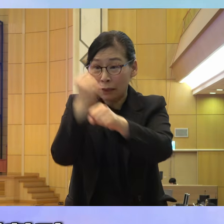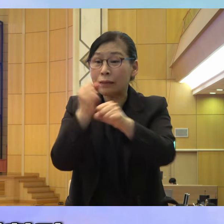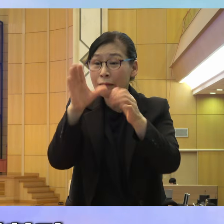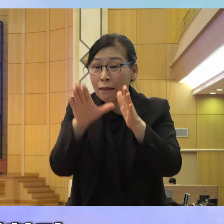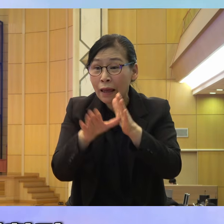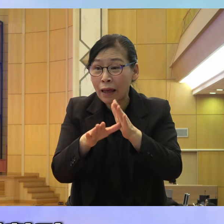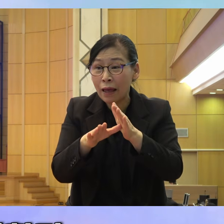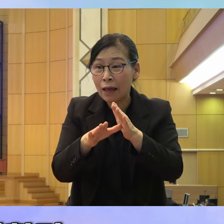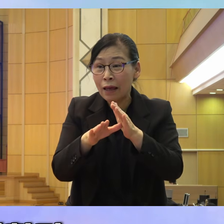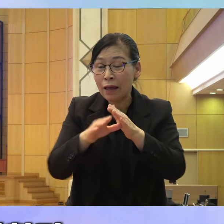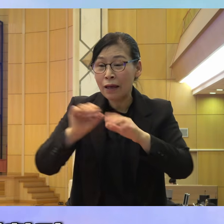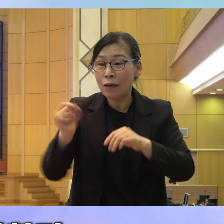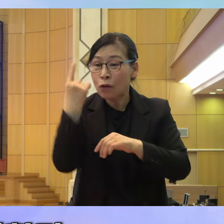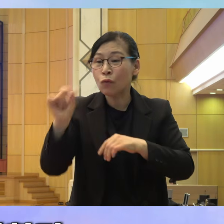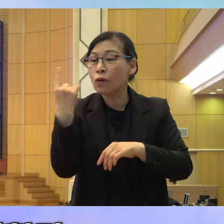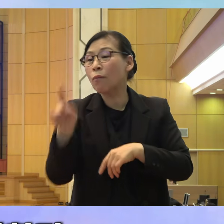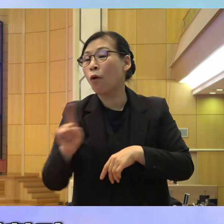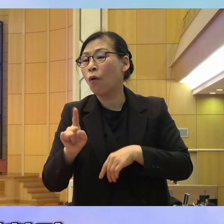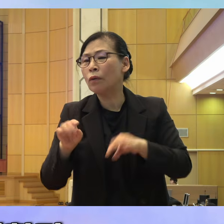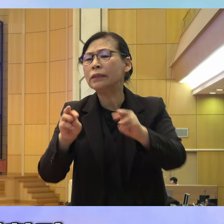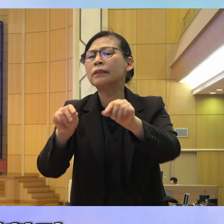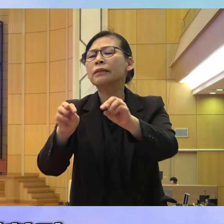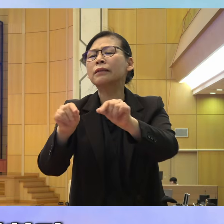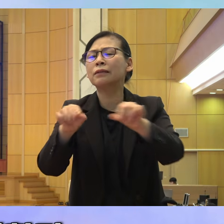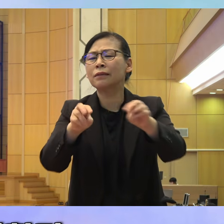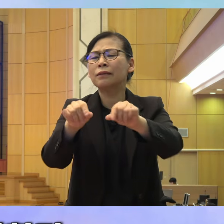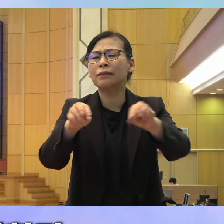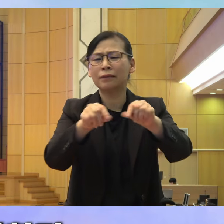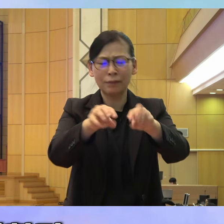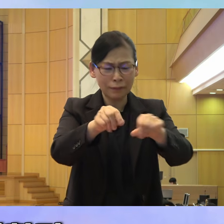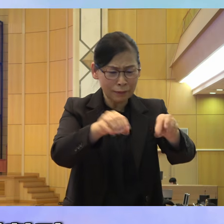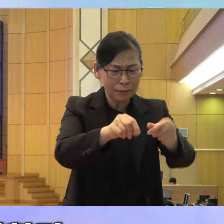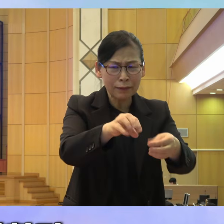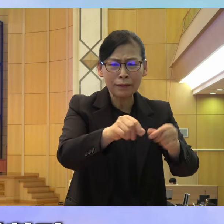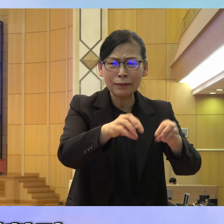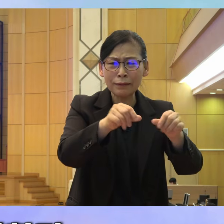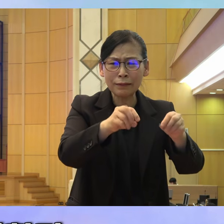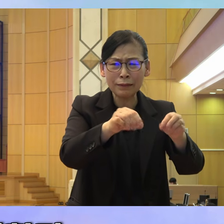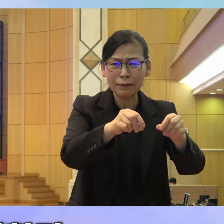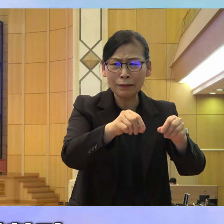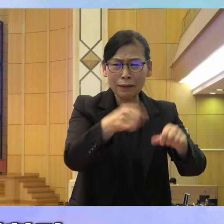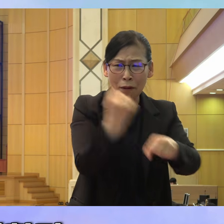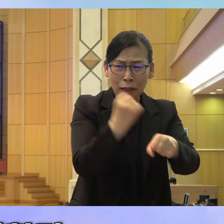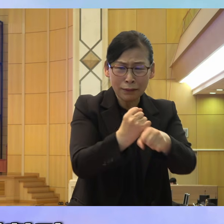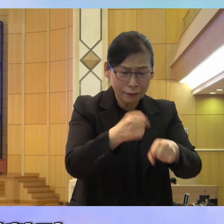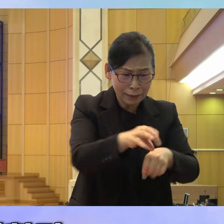때 그 육체를 지을 때의 재료가